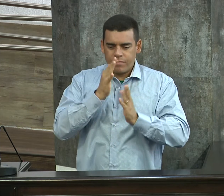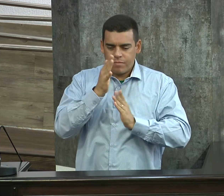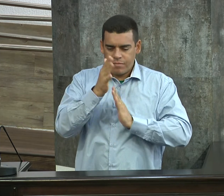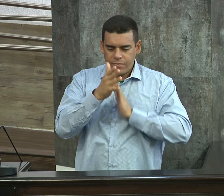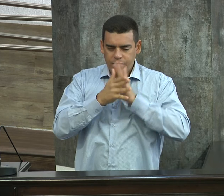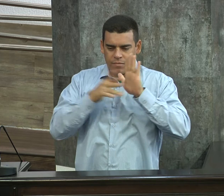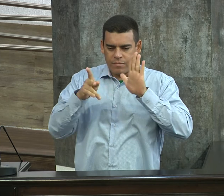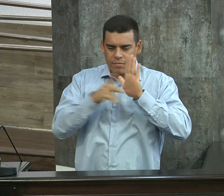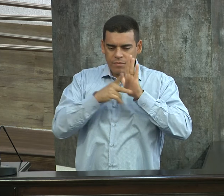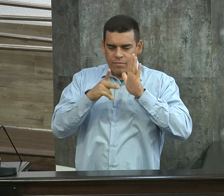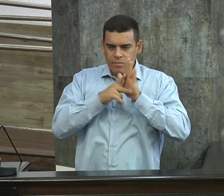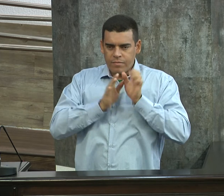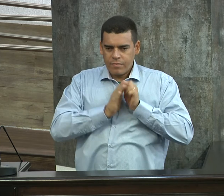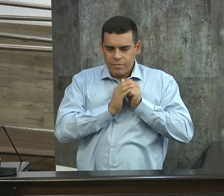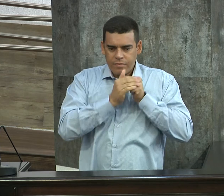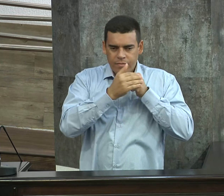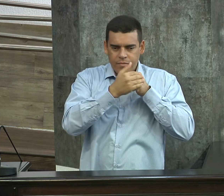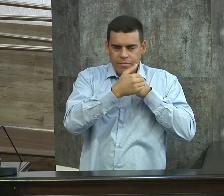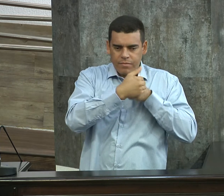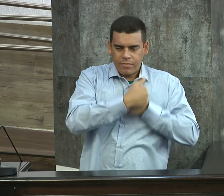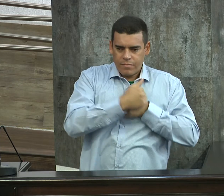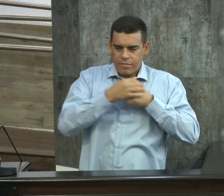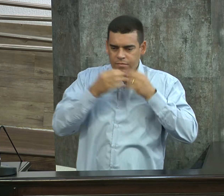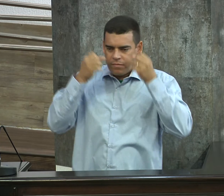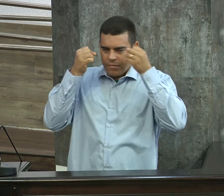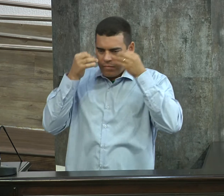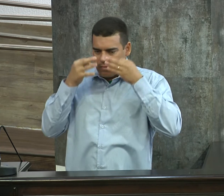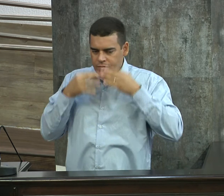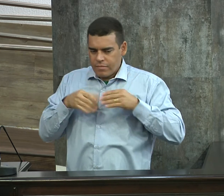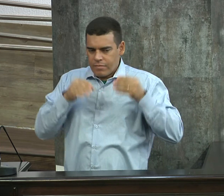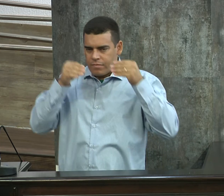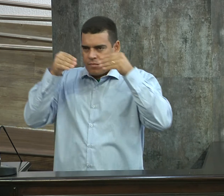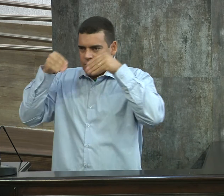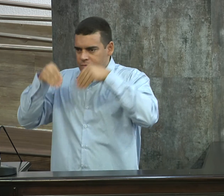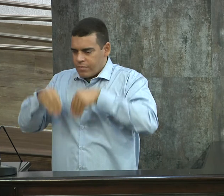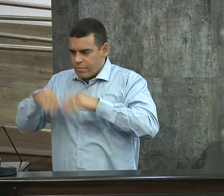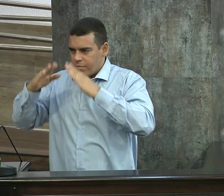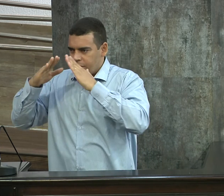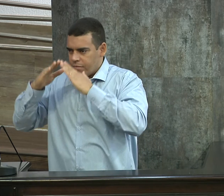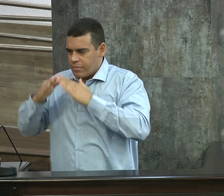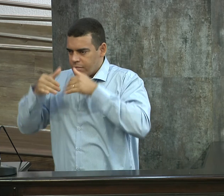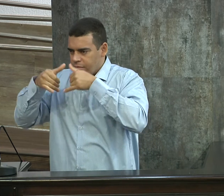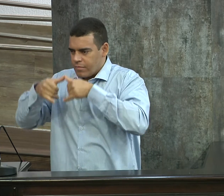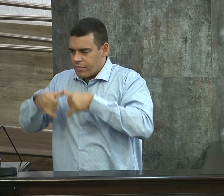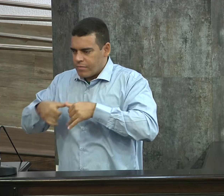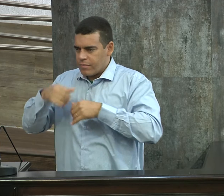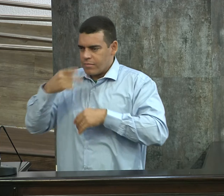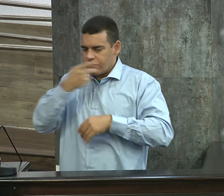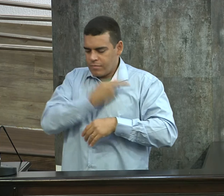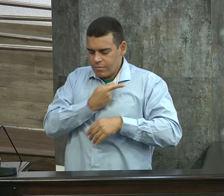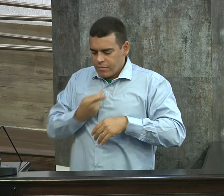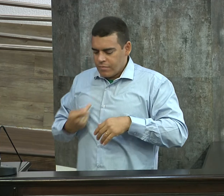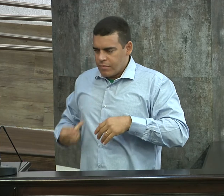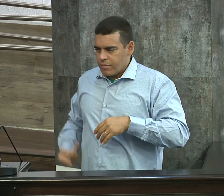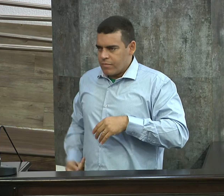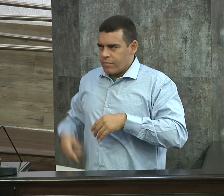né? Mexeu com a minha cabeça. O que está acontecendo? São tantas coisas que acontecem, tantas dificuldades, né?